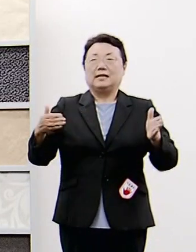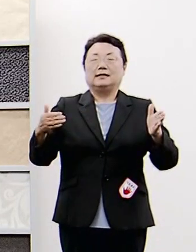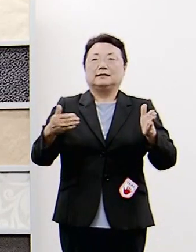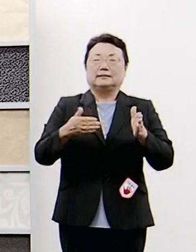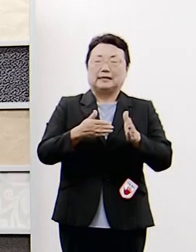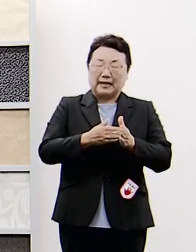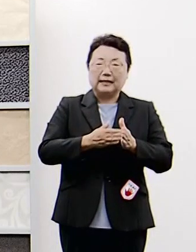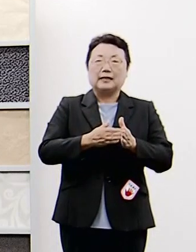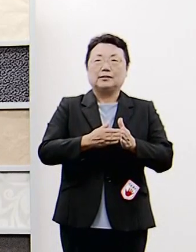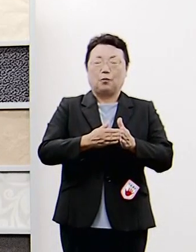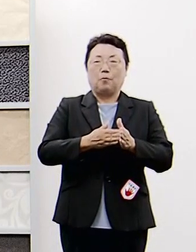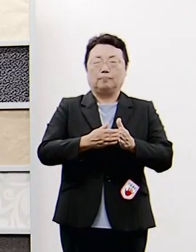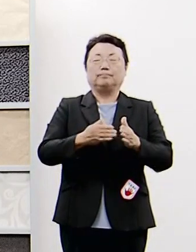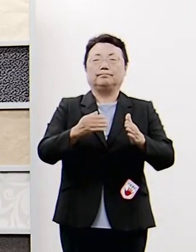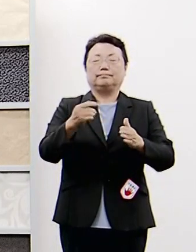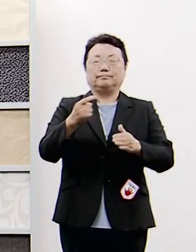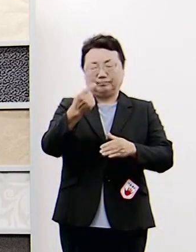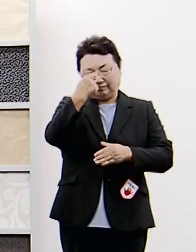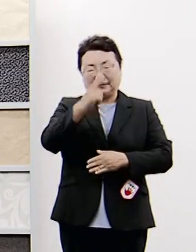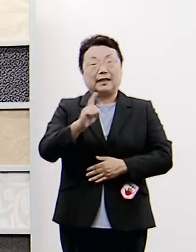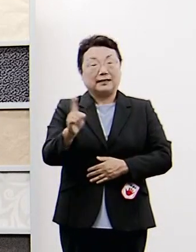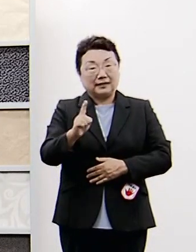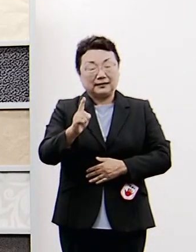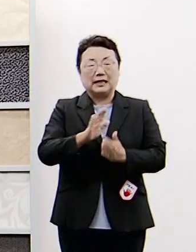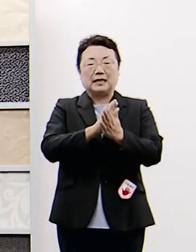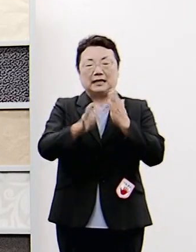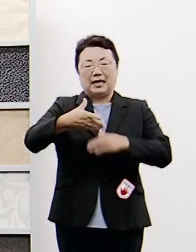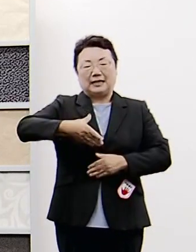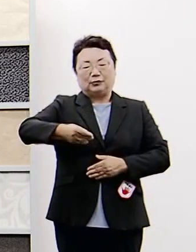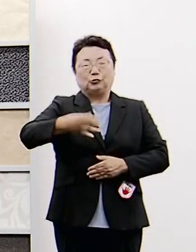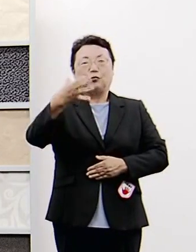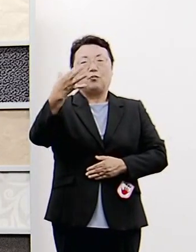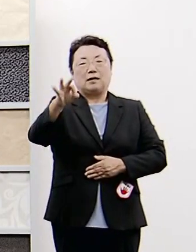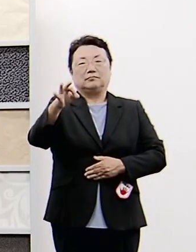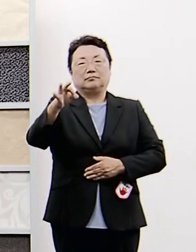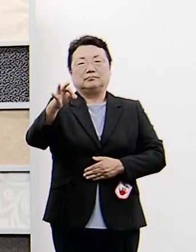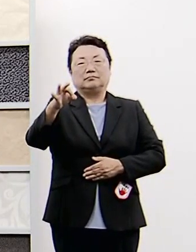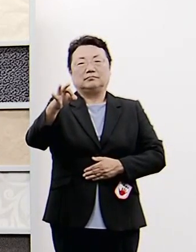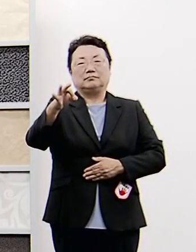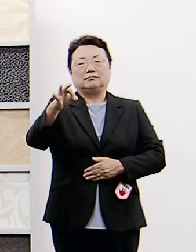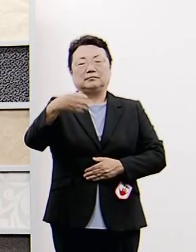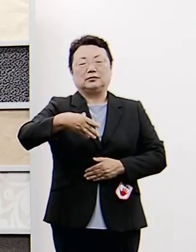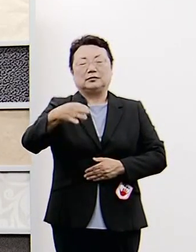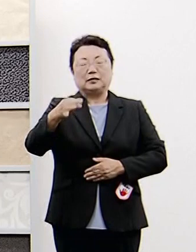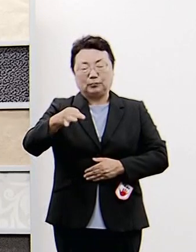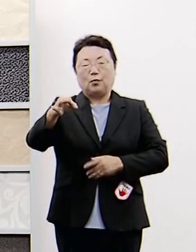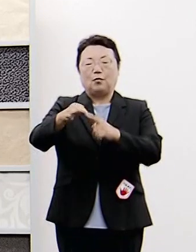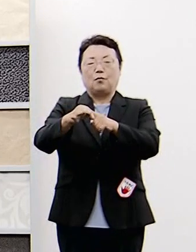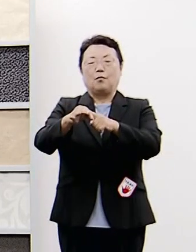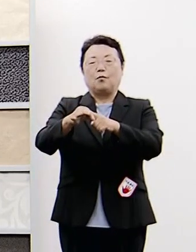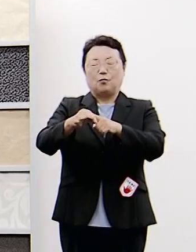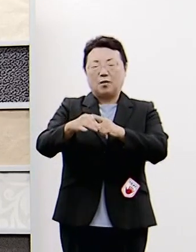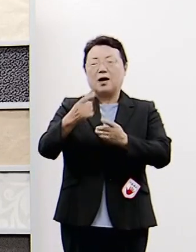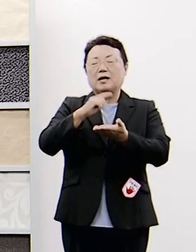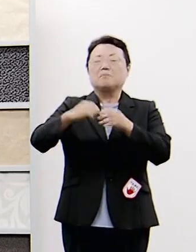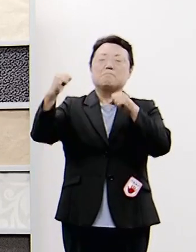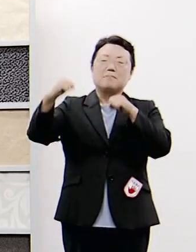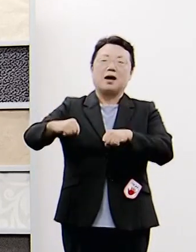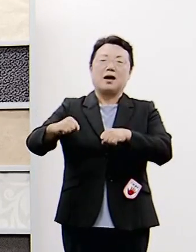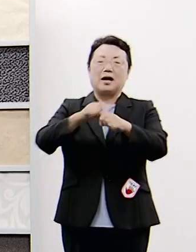の教訓といたしましては経由地の賃料額を安易に利用者サイドと合意をした